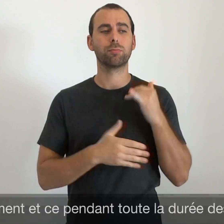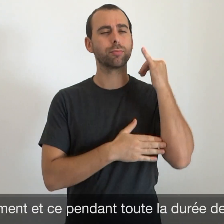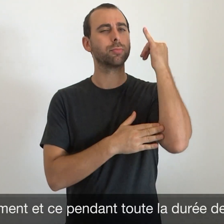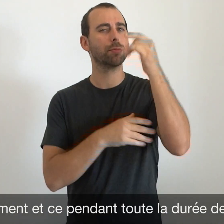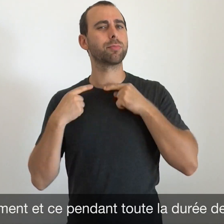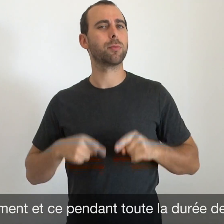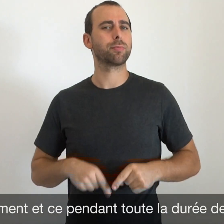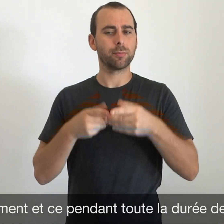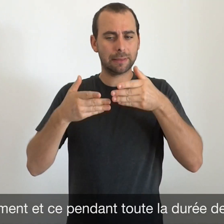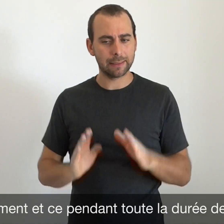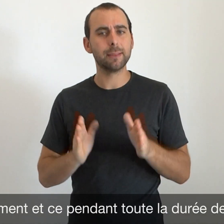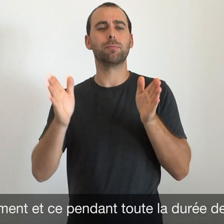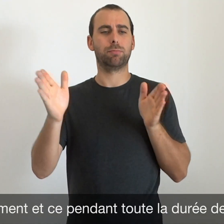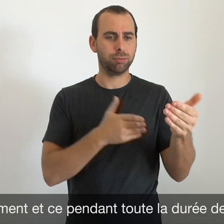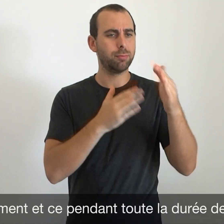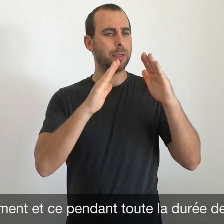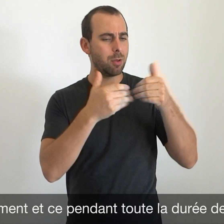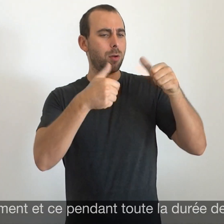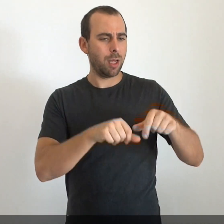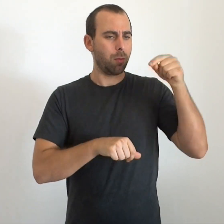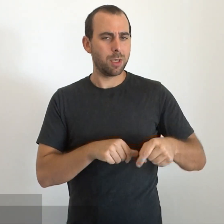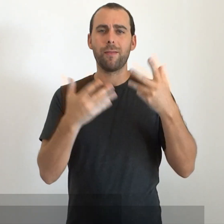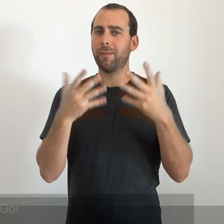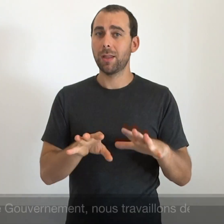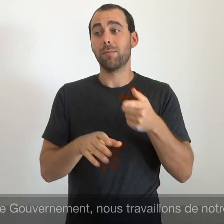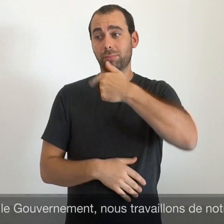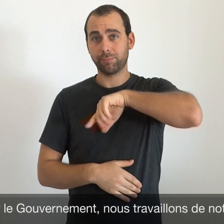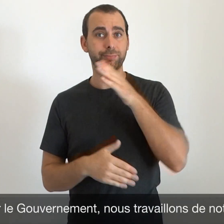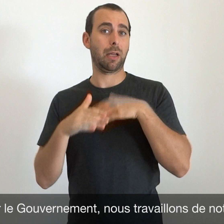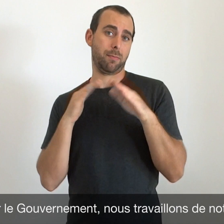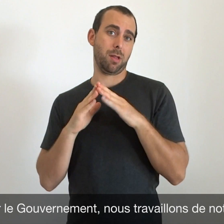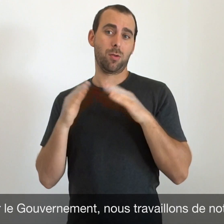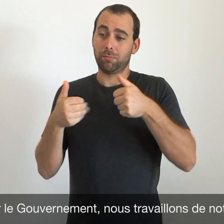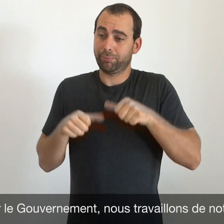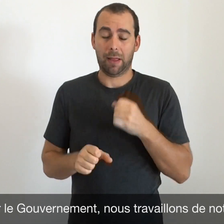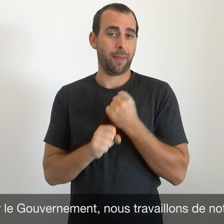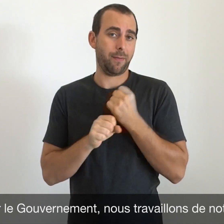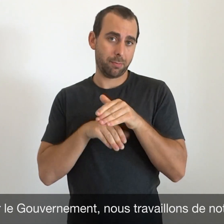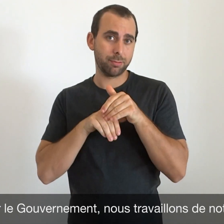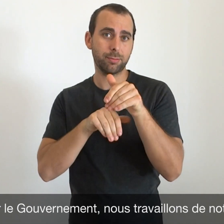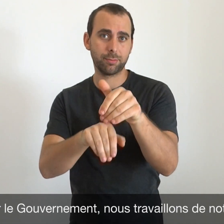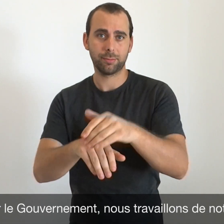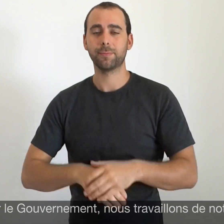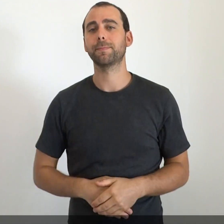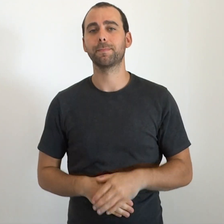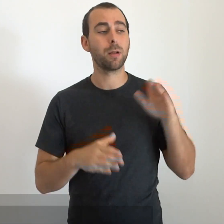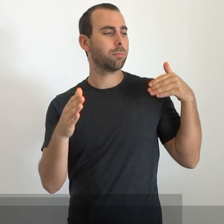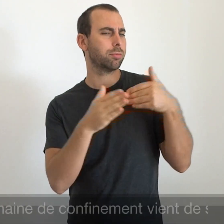Actuellement, et ce pendant toute la durée des mesures prises par le gouvernement, nous travaillons de notre domicile. Une semaine